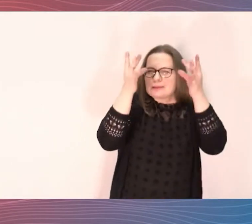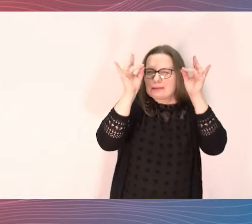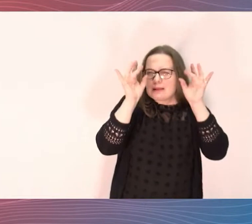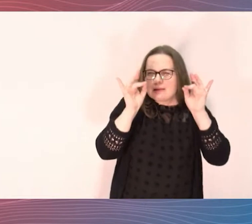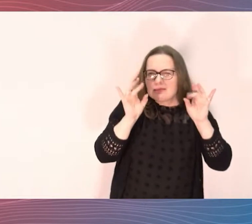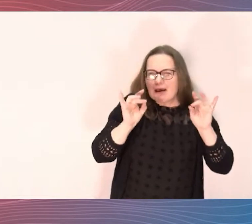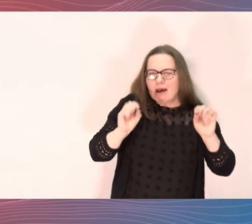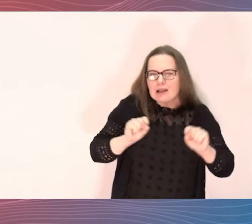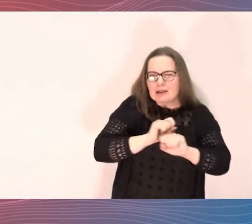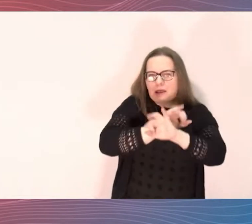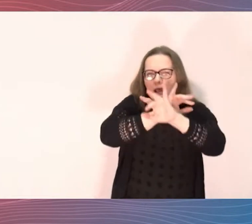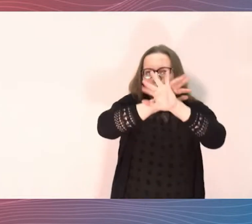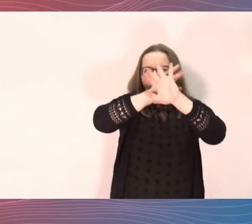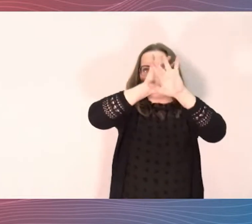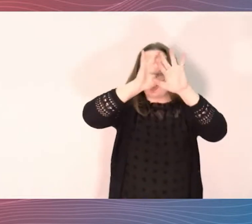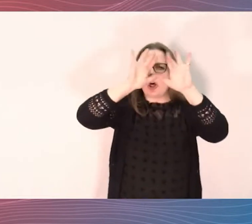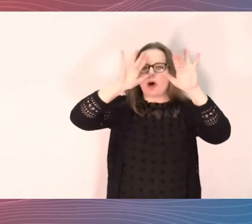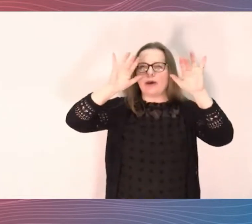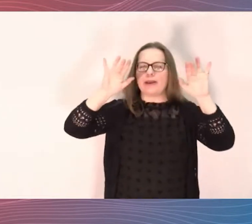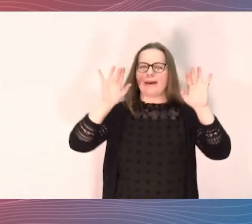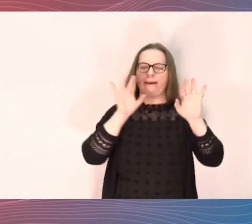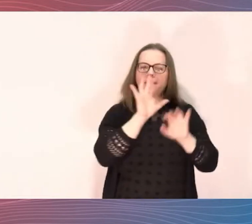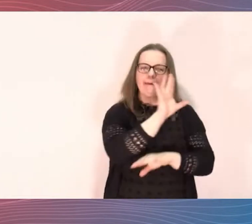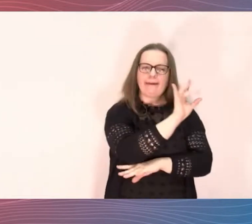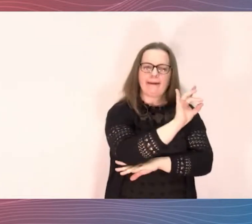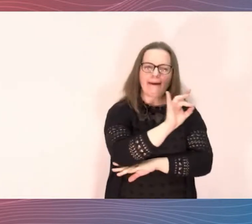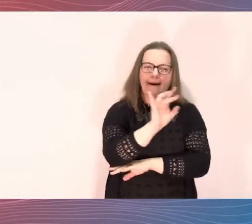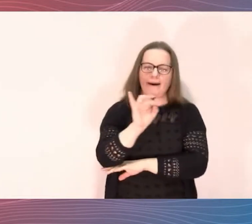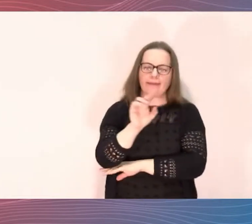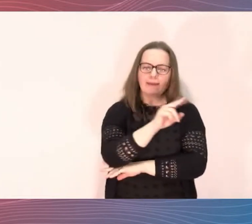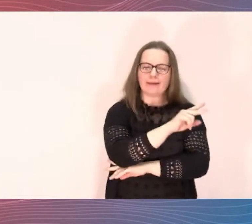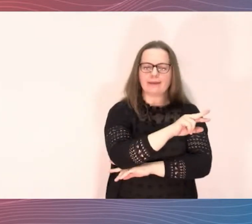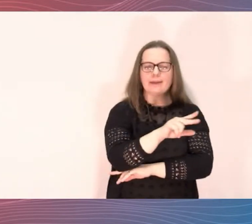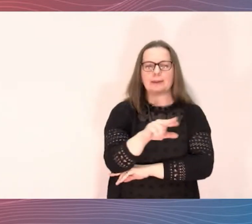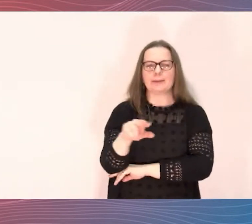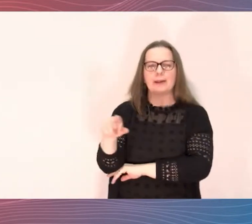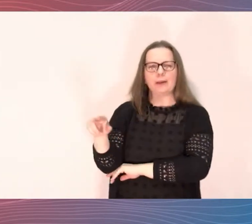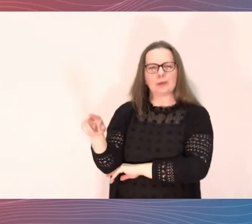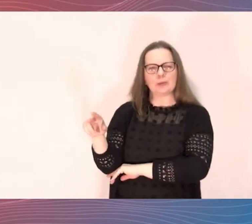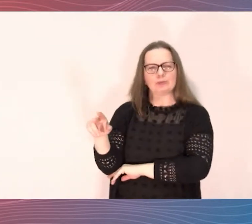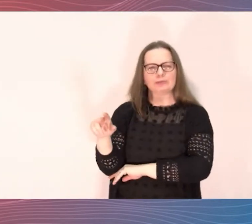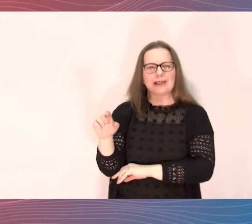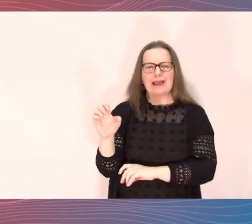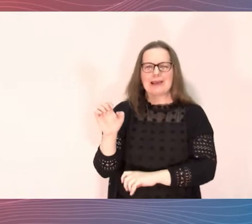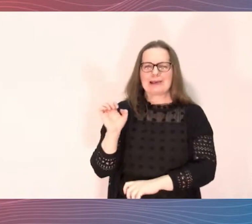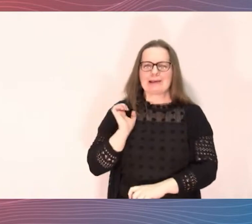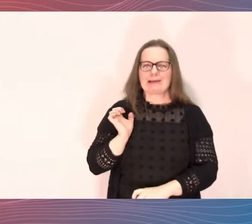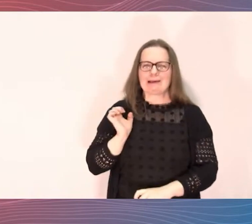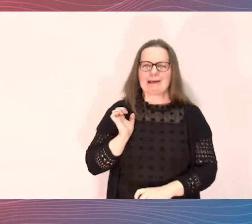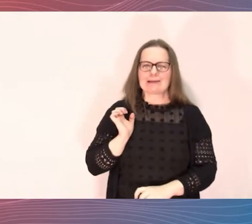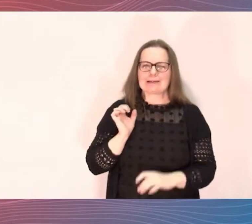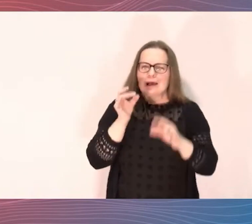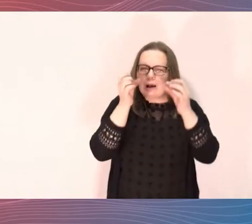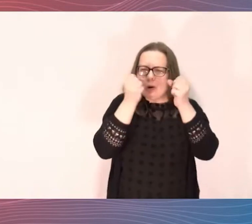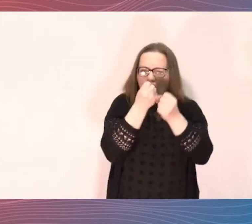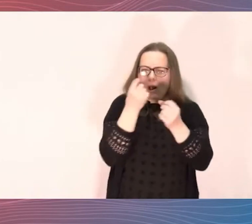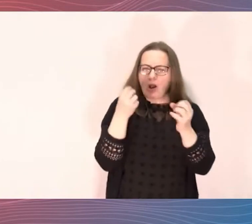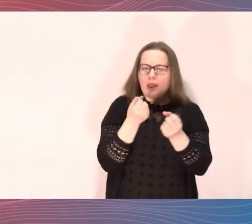Deus é o nosso Pai, Ele é a própria glória. A riqueza da glória, irmãos, são todos os atributos de